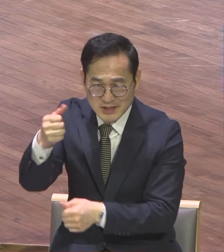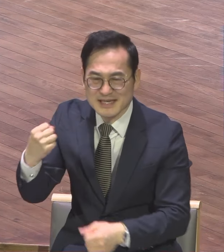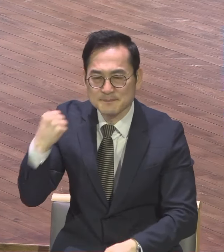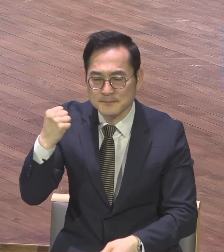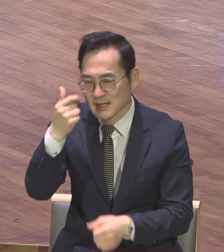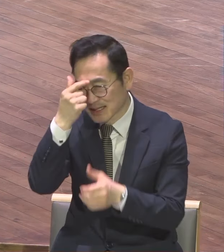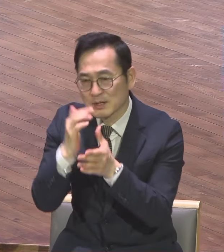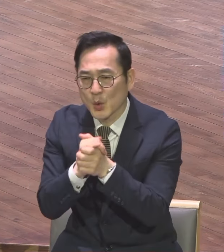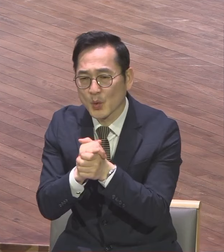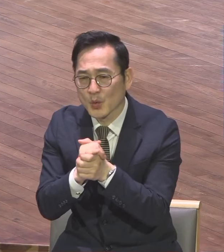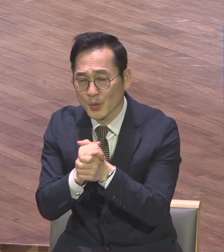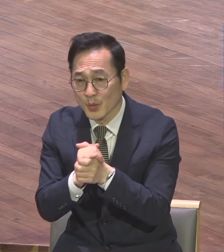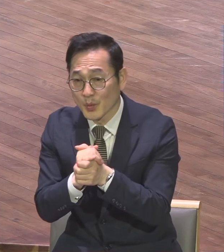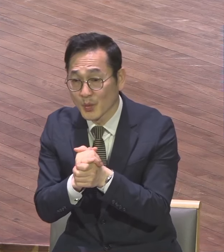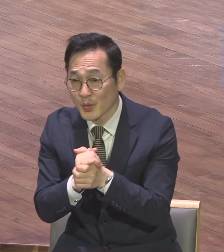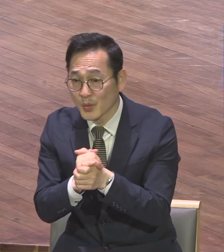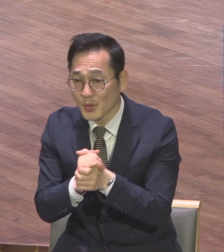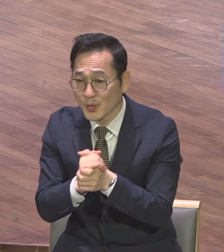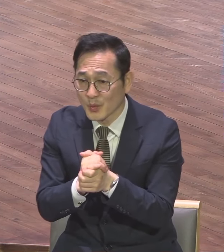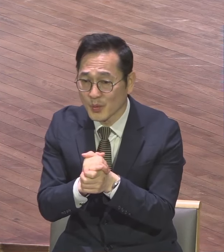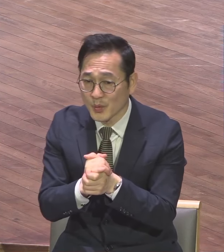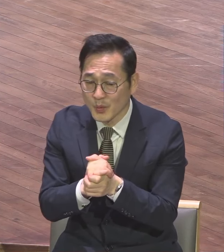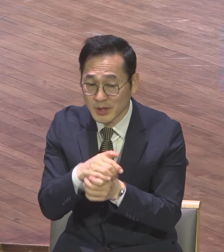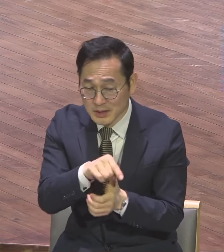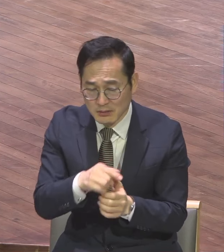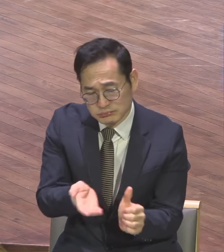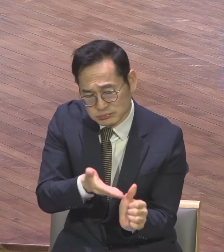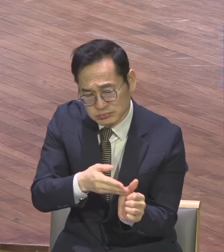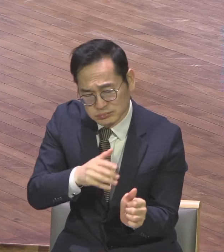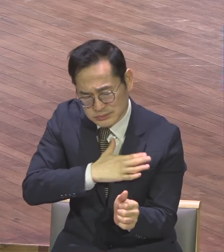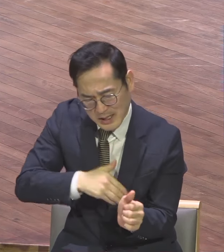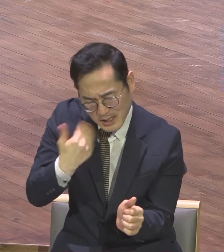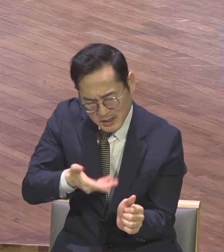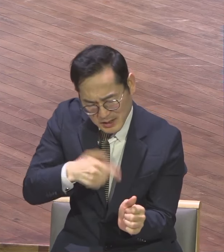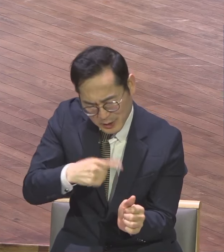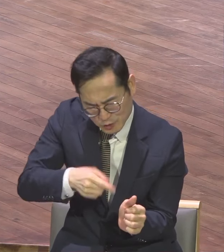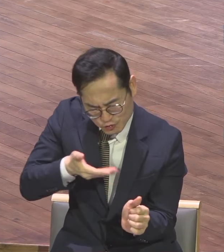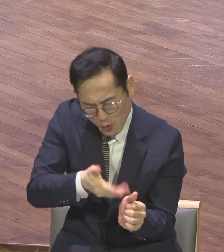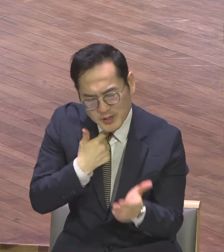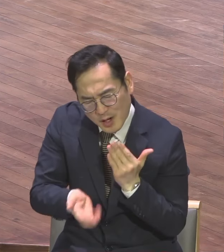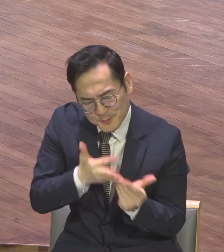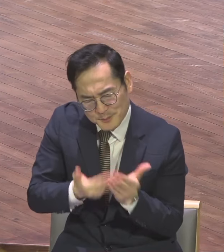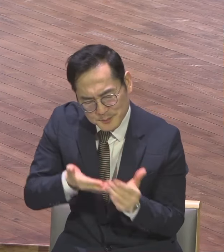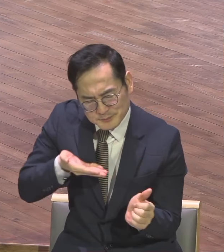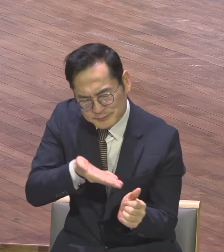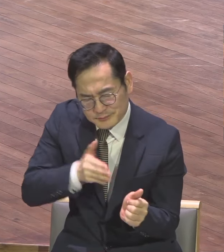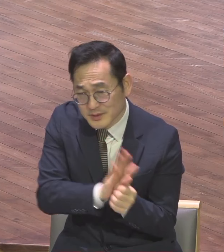실제로 체질화되어야 세상 살릴 수 있는 그러한 주역이 된다.